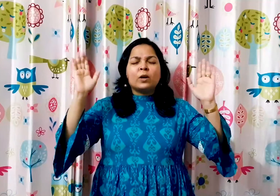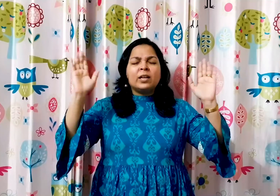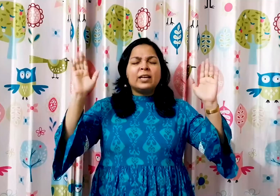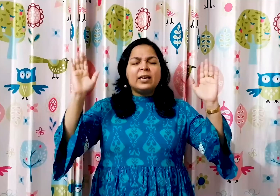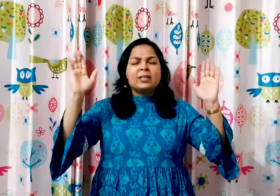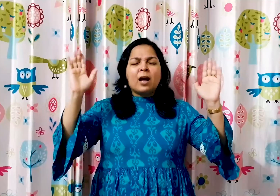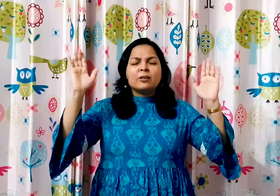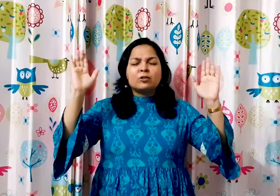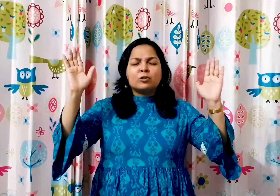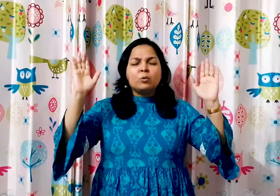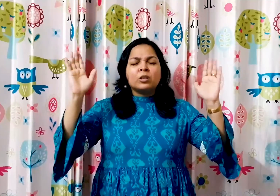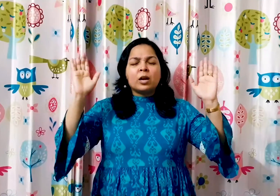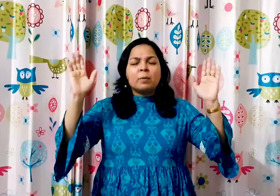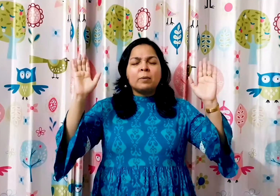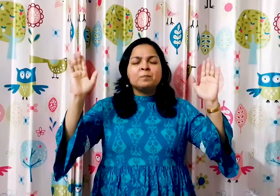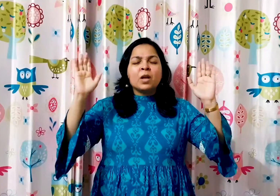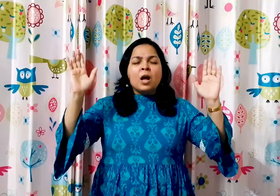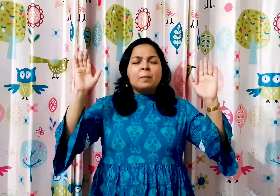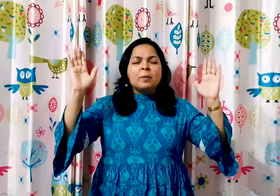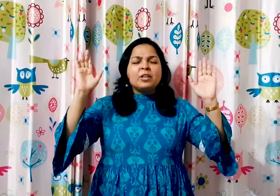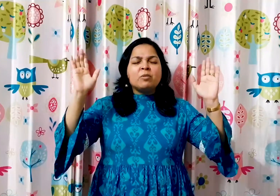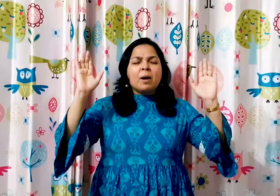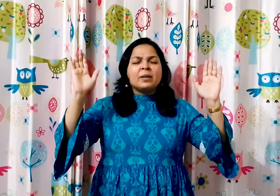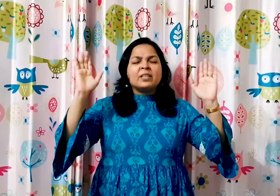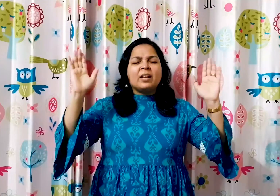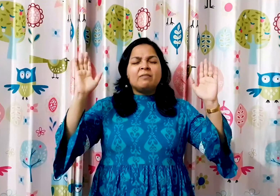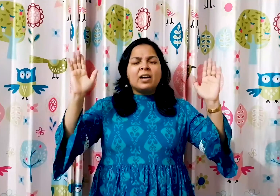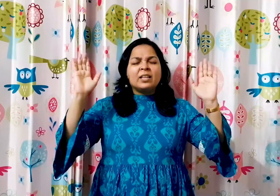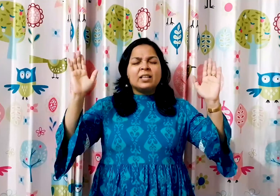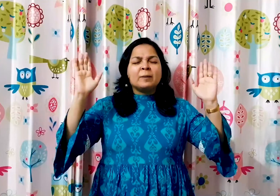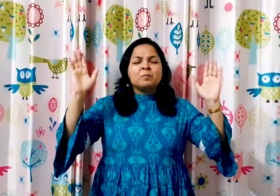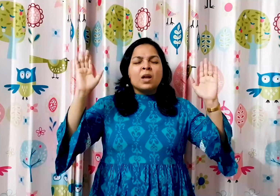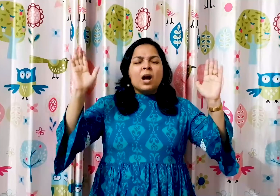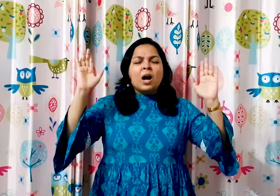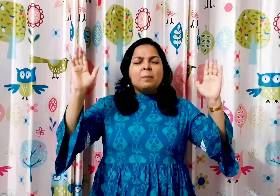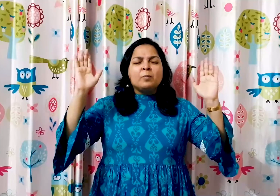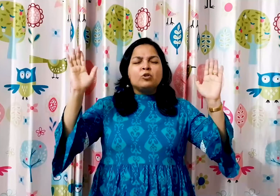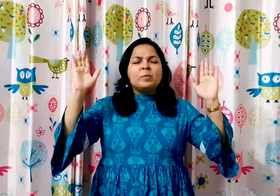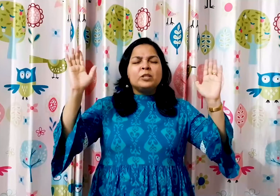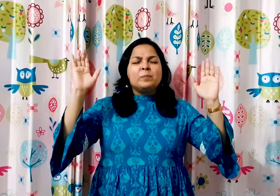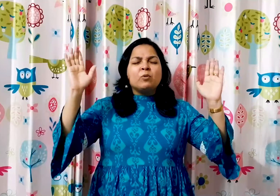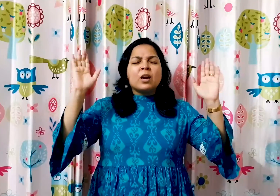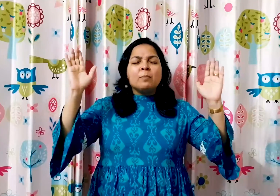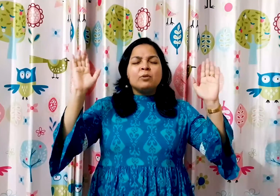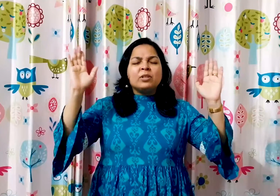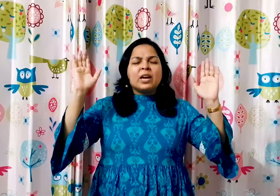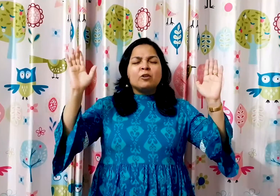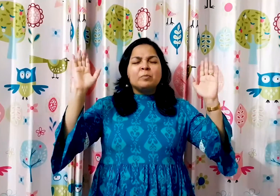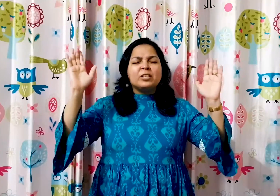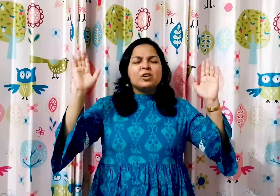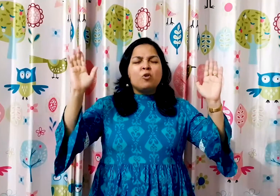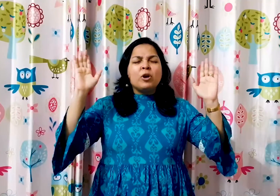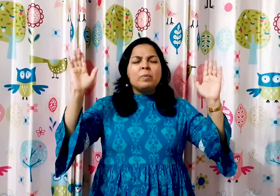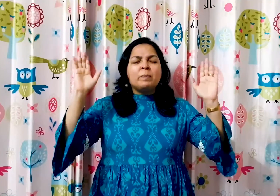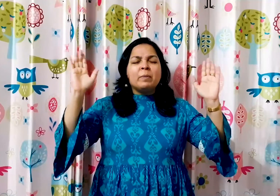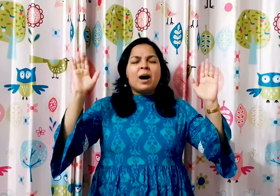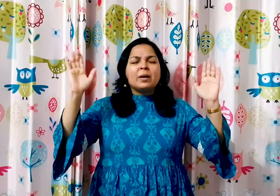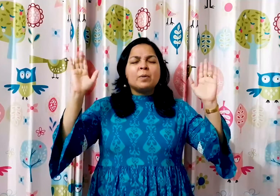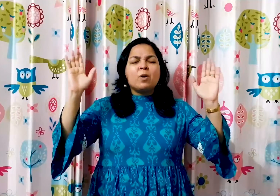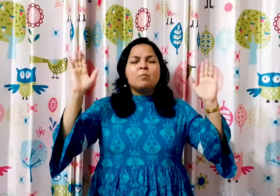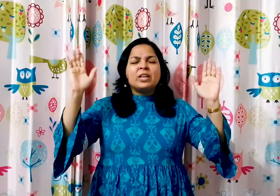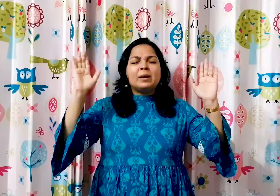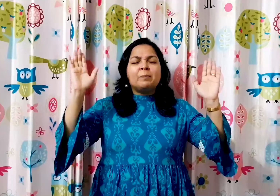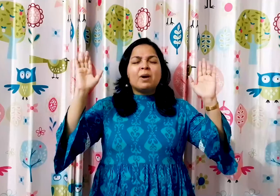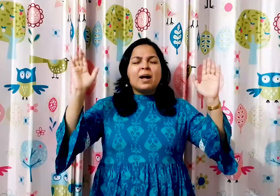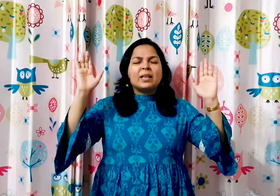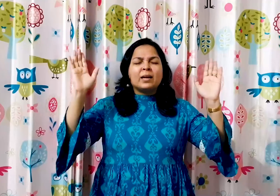एक ओ कल ईत आसो करम। परमेश्वर बाप को धन्यवाद देते आप प्रभु जो भी इस प्रोग्राम को देखा प्रभु में से कोई भी बीमार